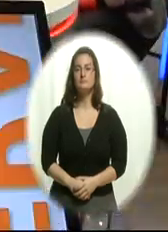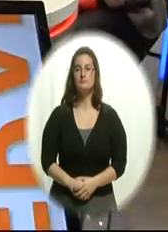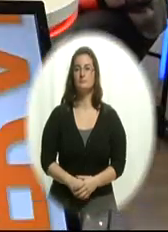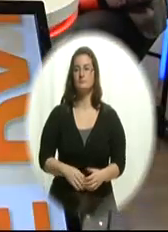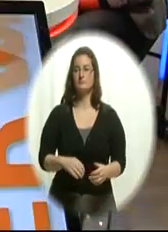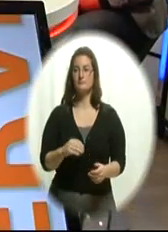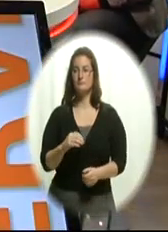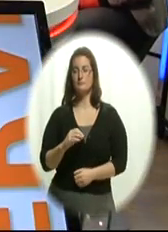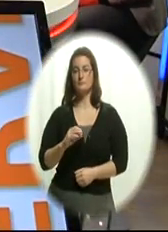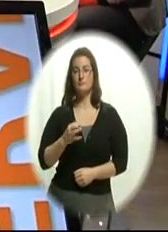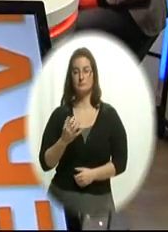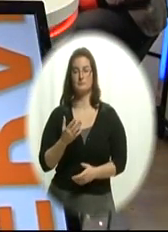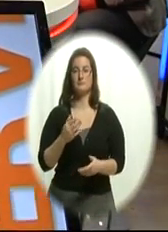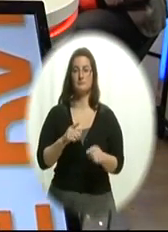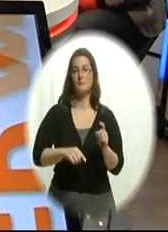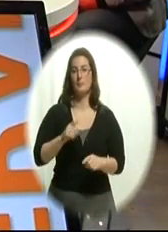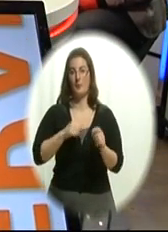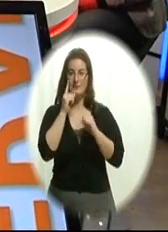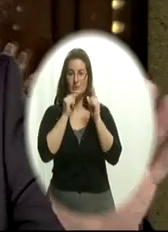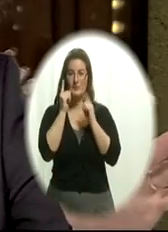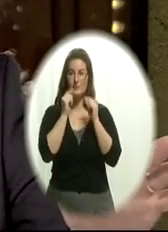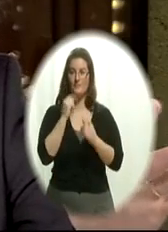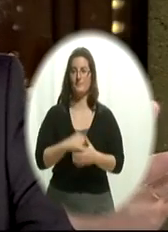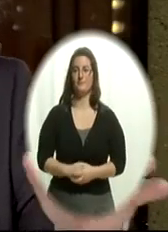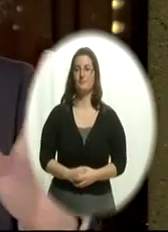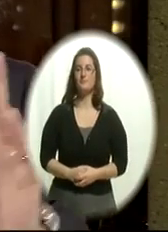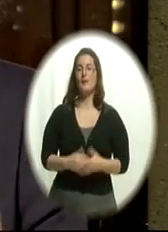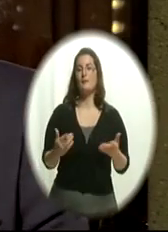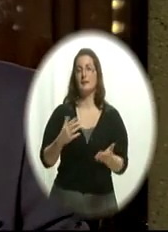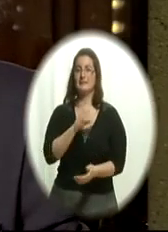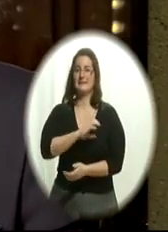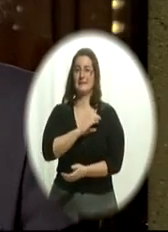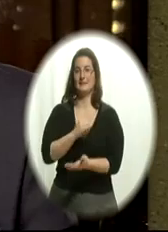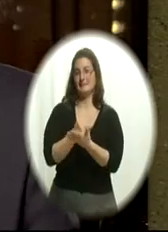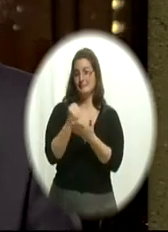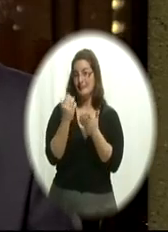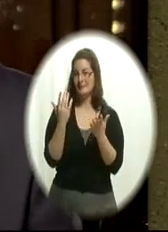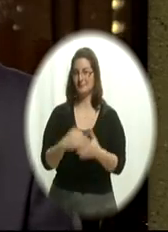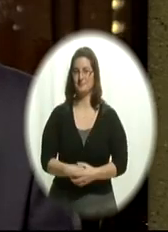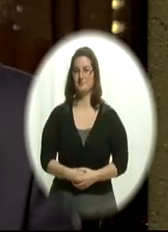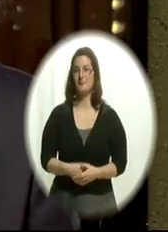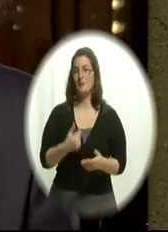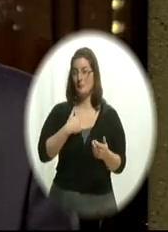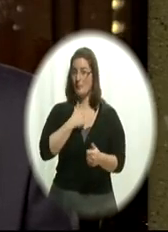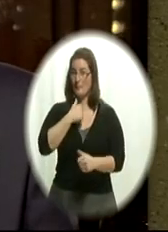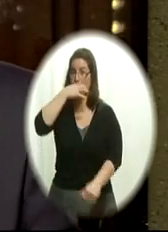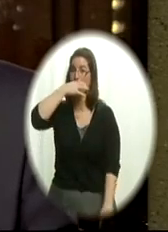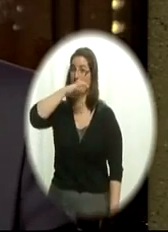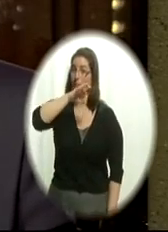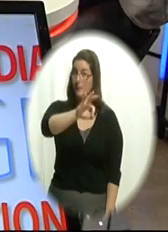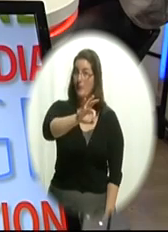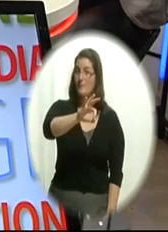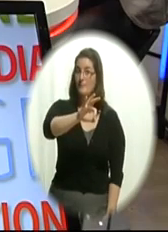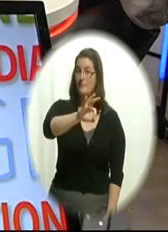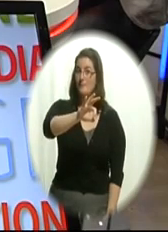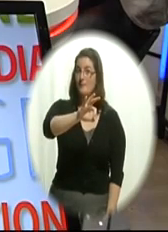ça dépend aussi de l'articulation, ça, c'est sûr. Ah, on fait un test. Regardez, on fait un test. Je vais dire quelque chose à Yves, et